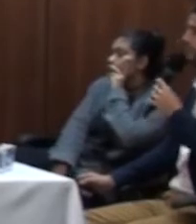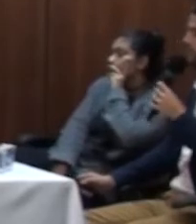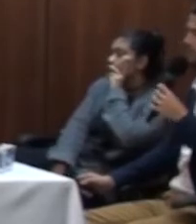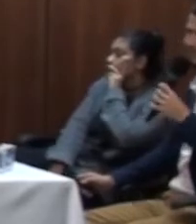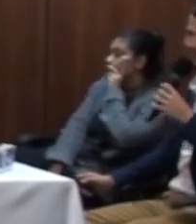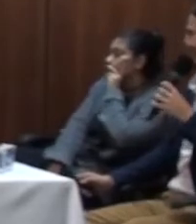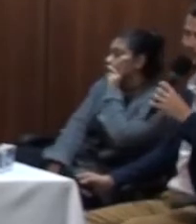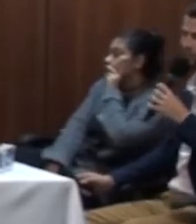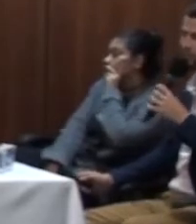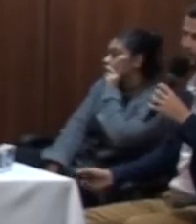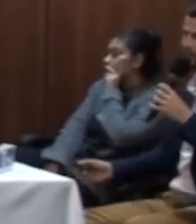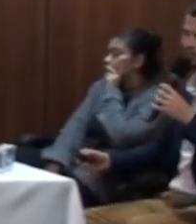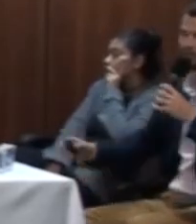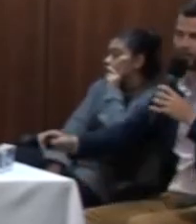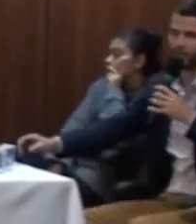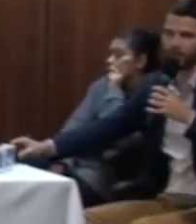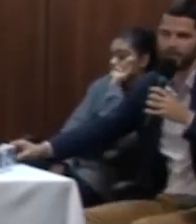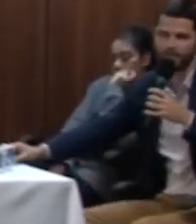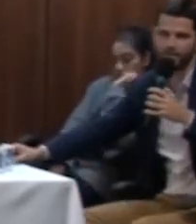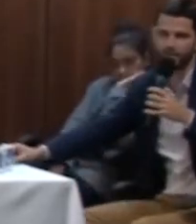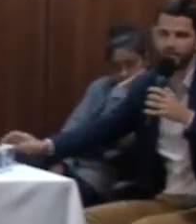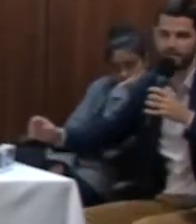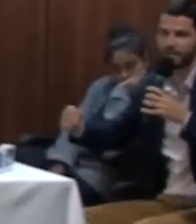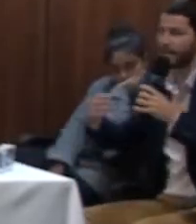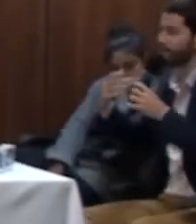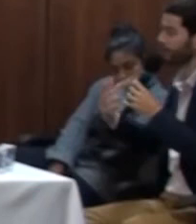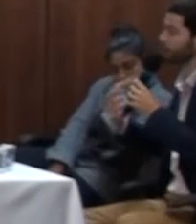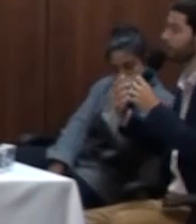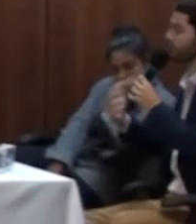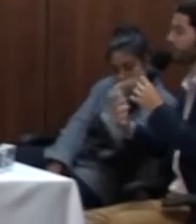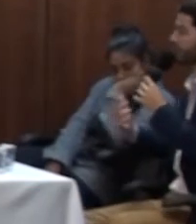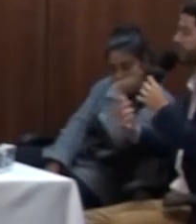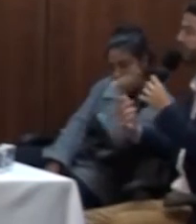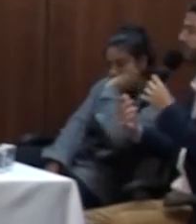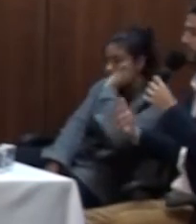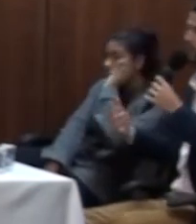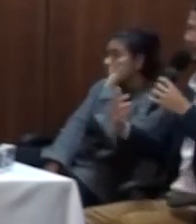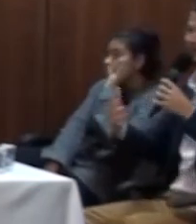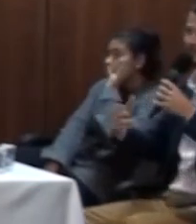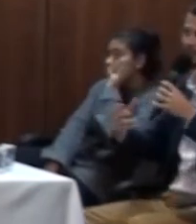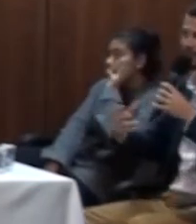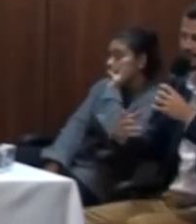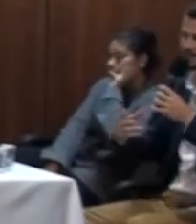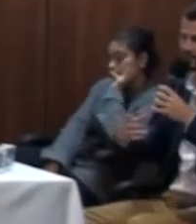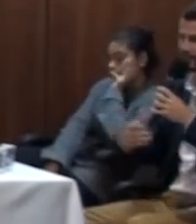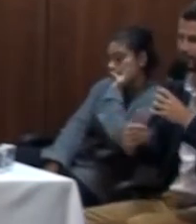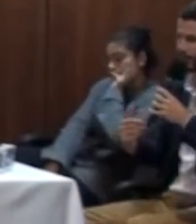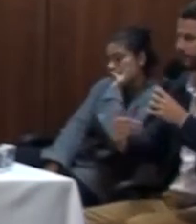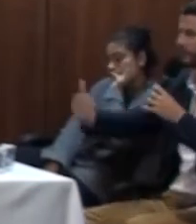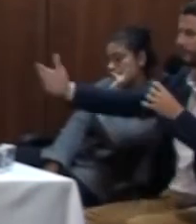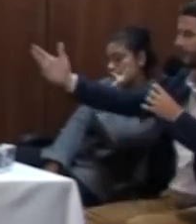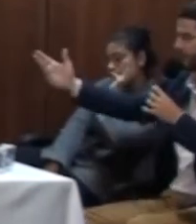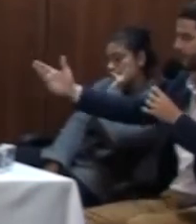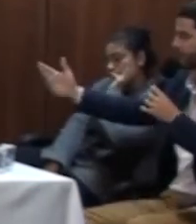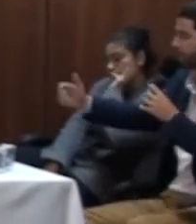mais aflitiva para as pessoas, porque não só existe a fila, mas a falta de transparência, não só existe essa questão do